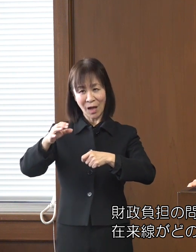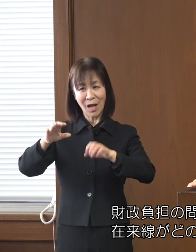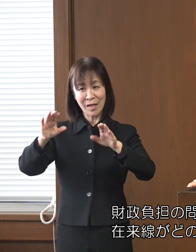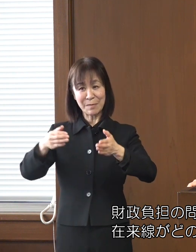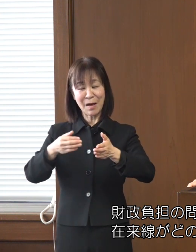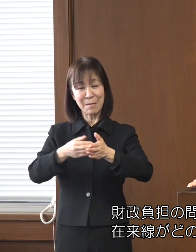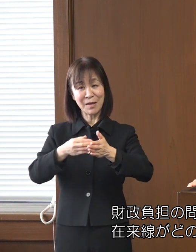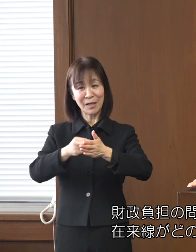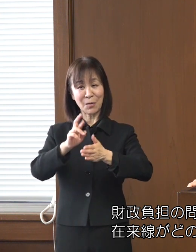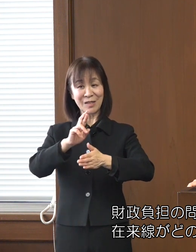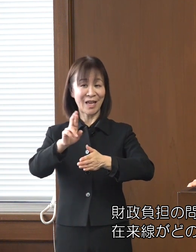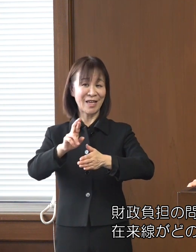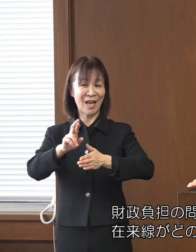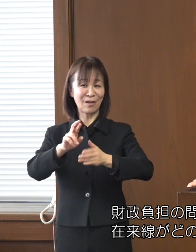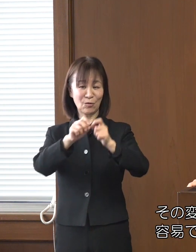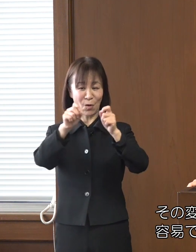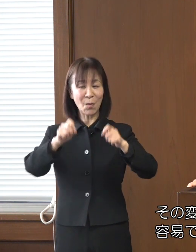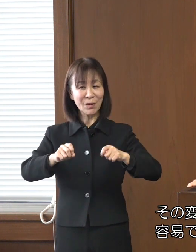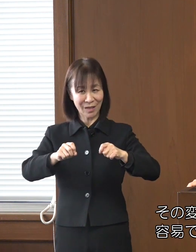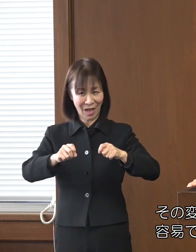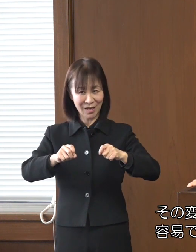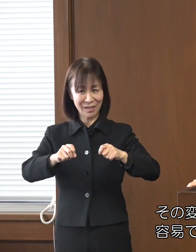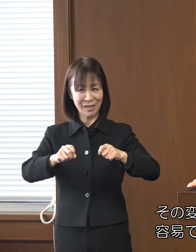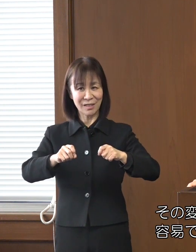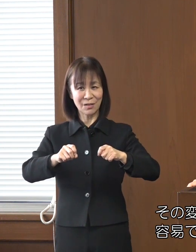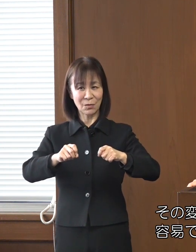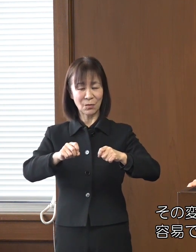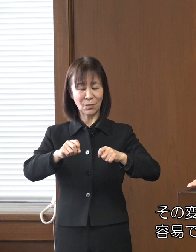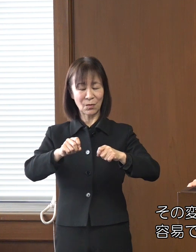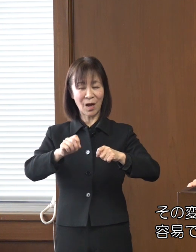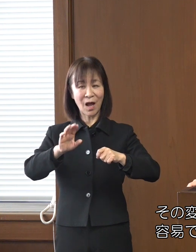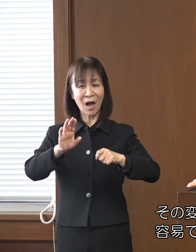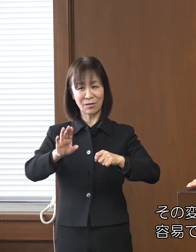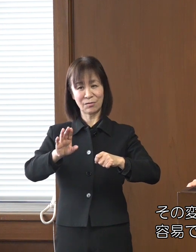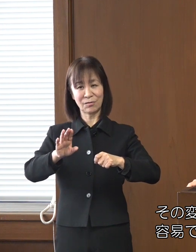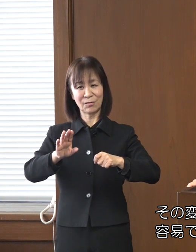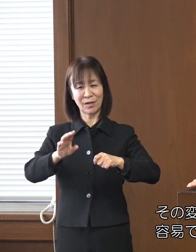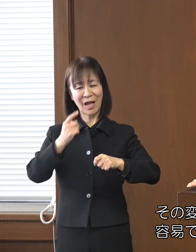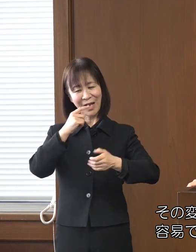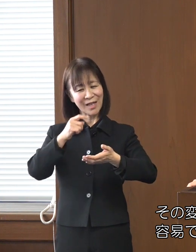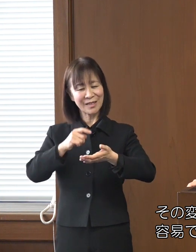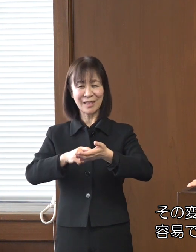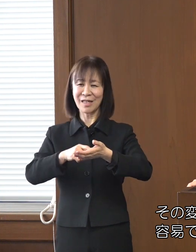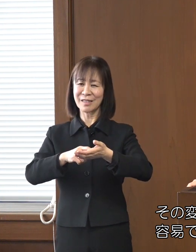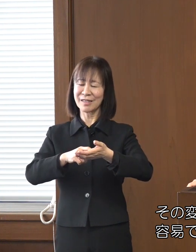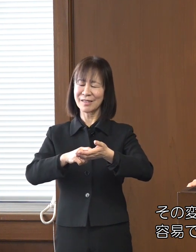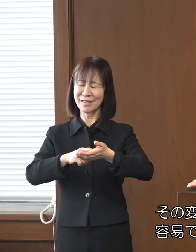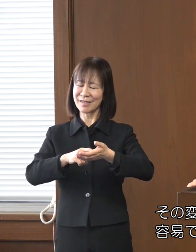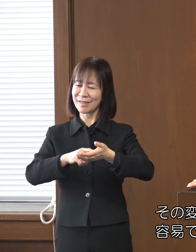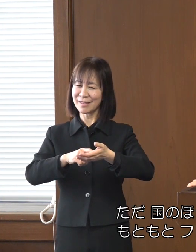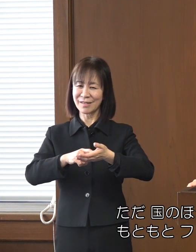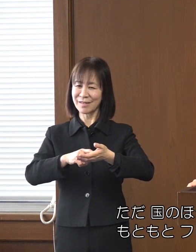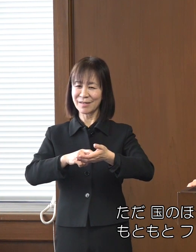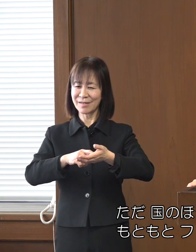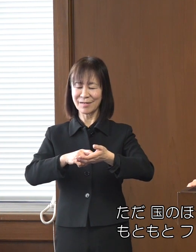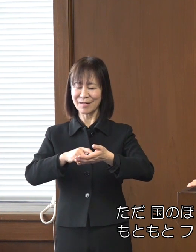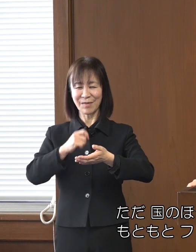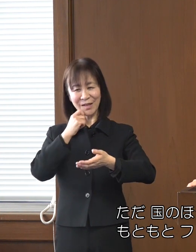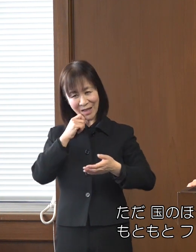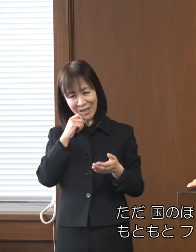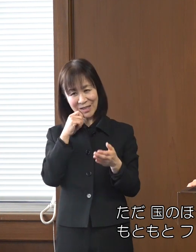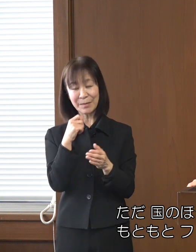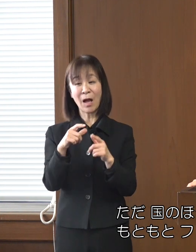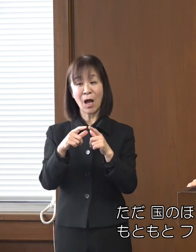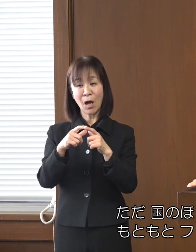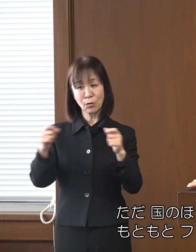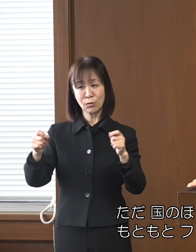程度残っていくのかっていう、まあ、その変数は残るわけで、容易ではないんだけれども、ただ国の方に言って